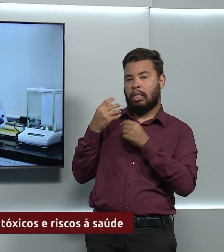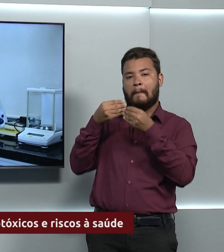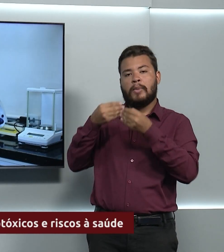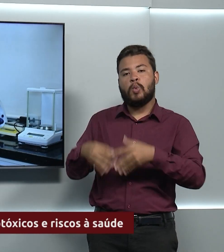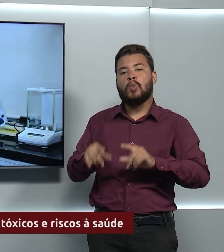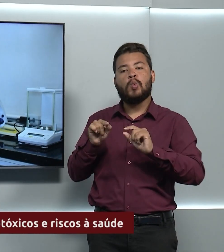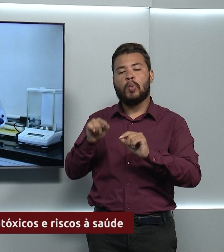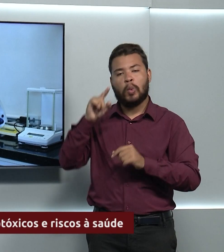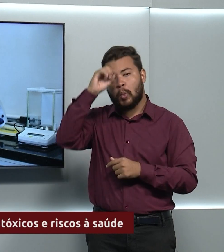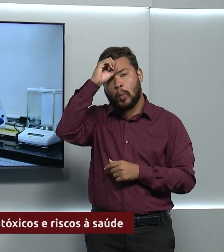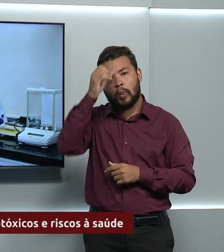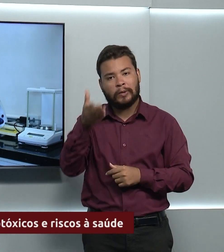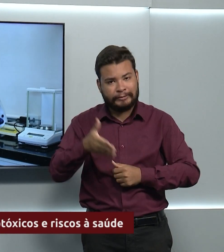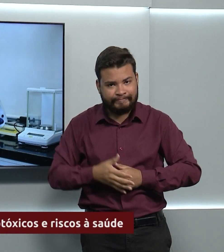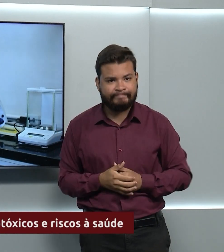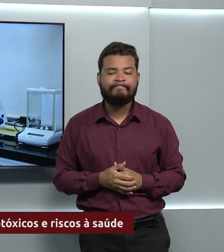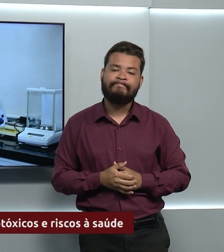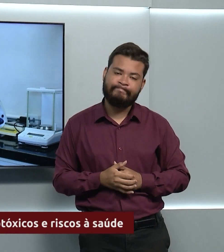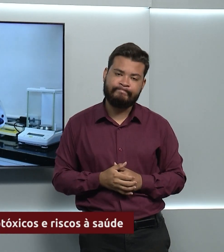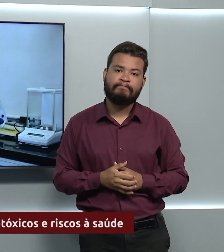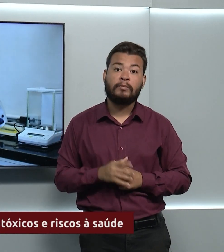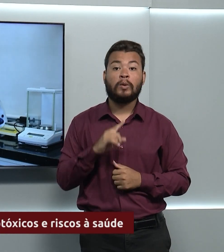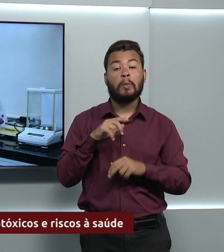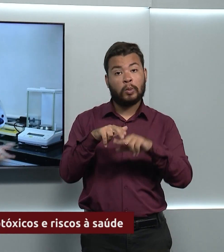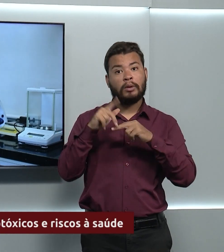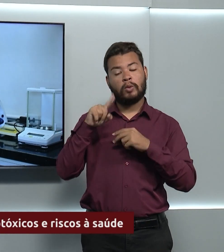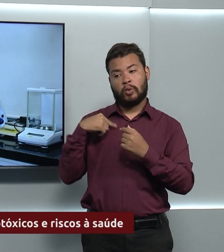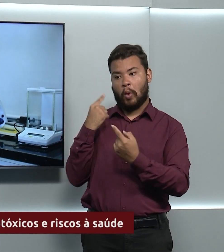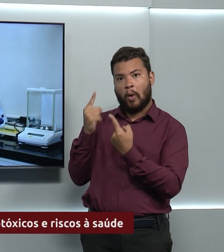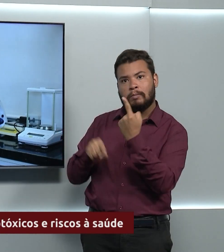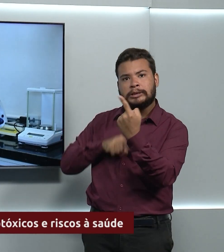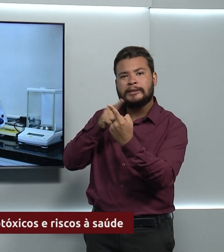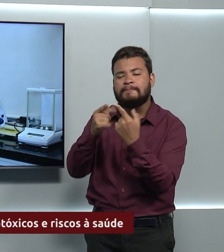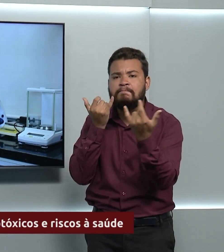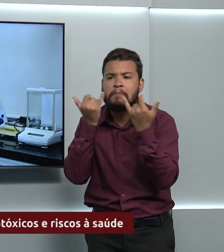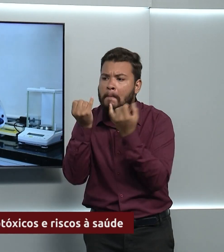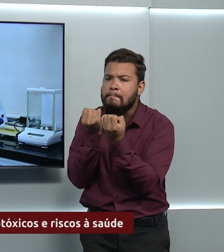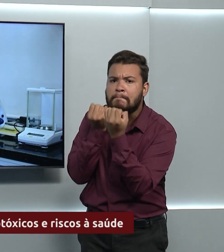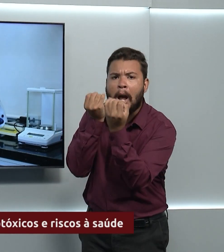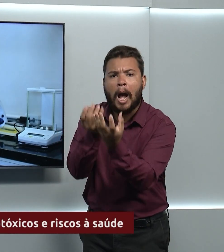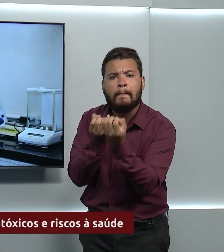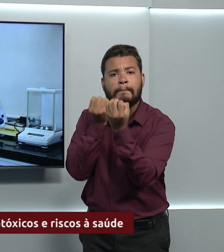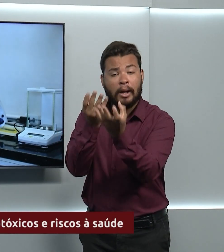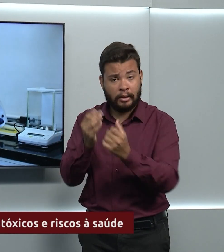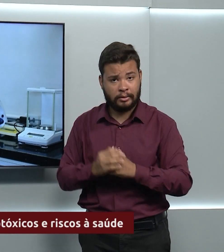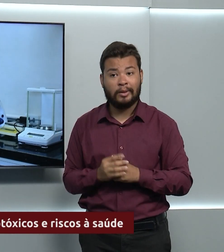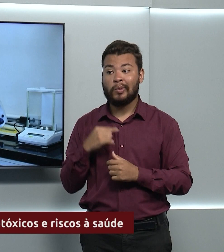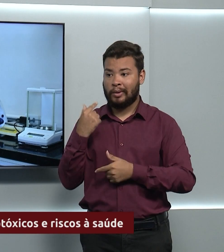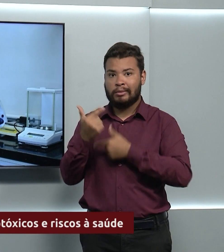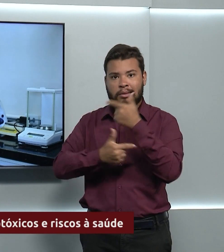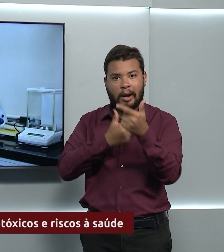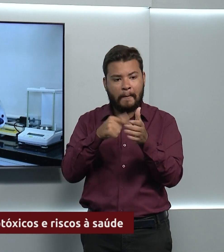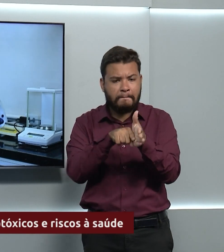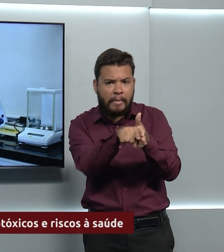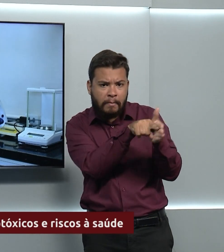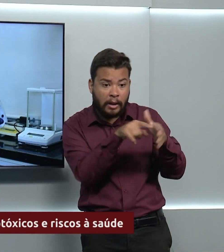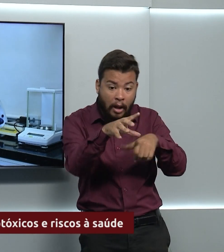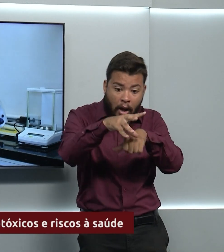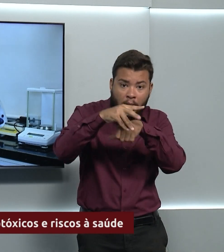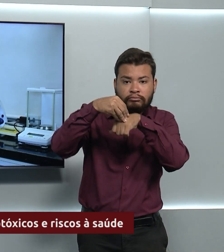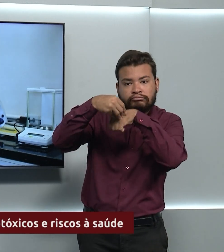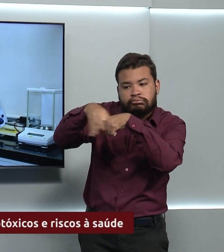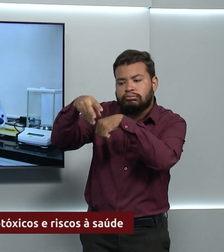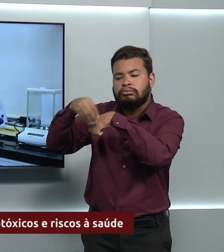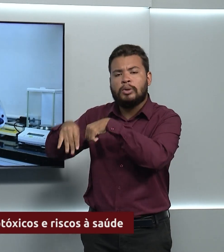Então, o nosso objetivo é levar essa informação para eles. Então, a gente trabalha tanto com a divulgação científica no nosso Instagram, no